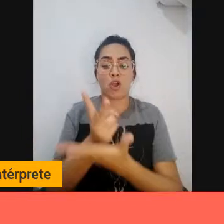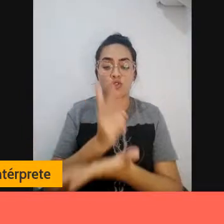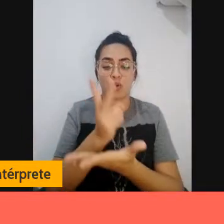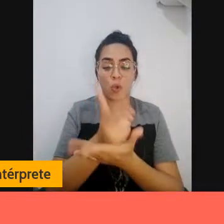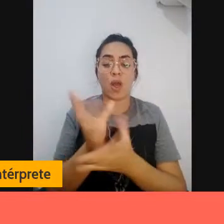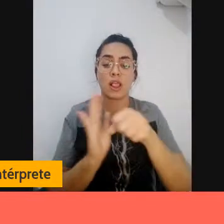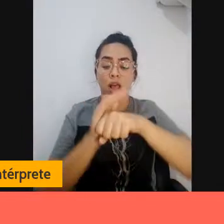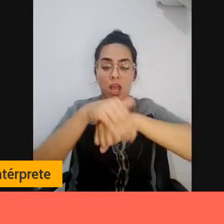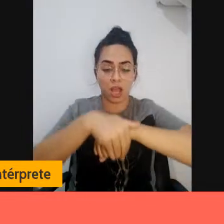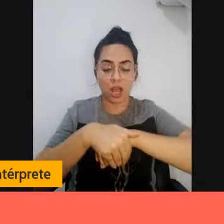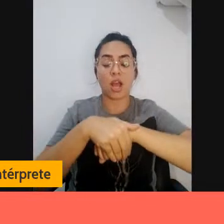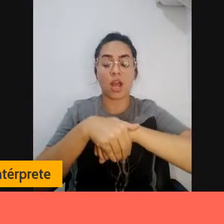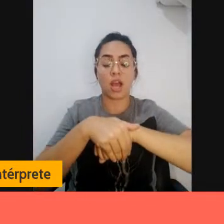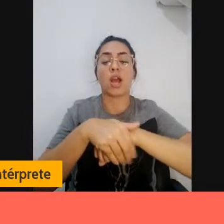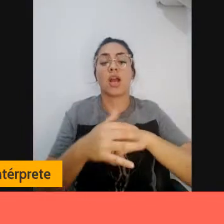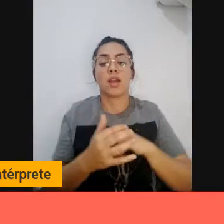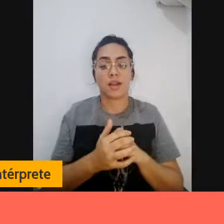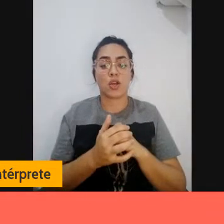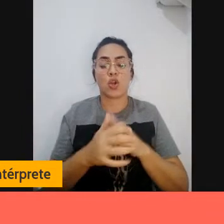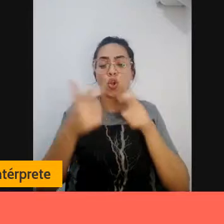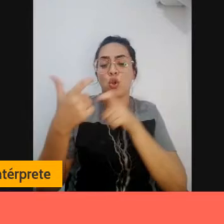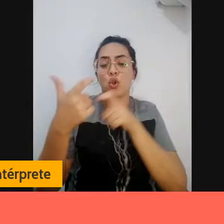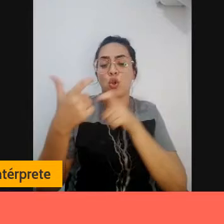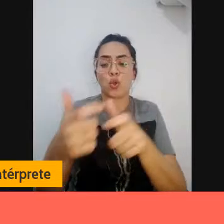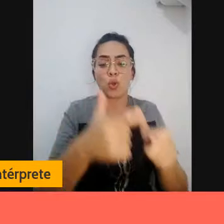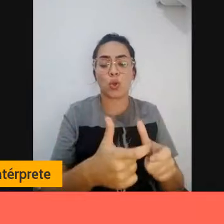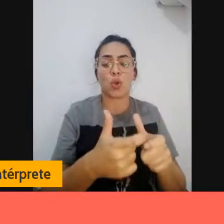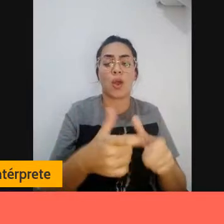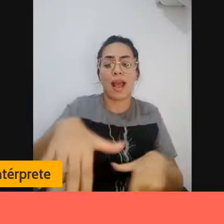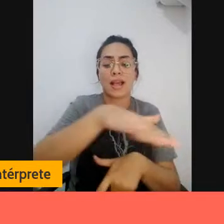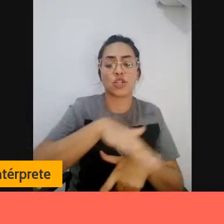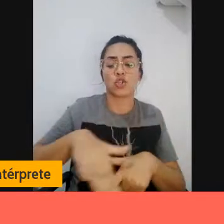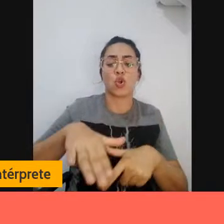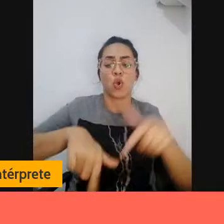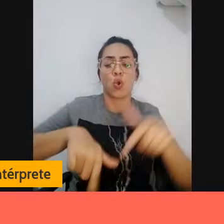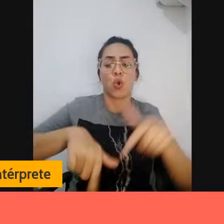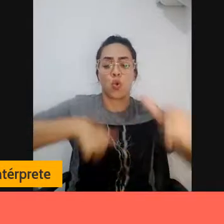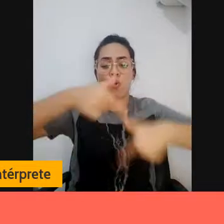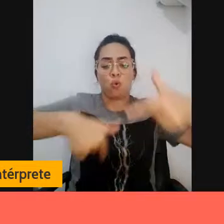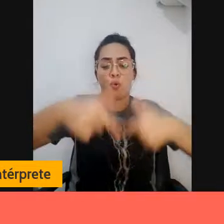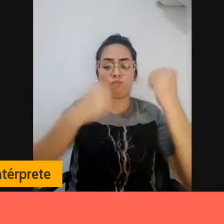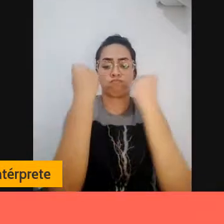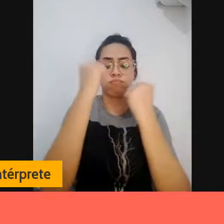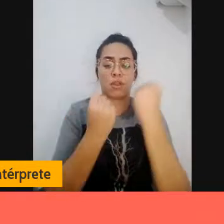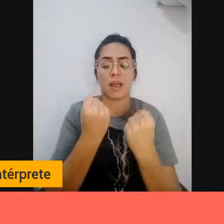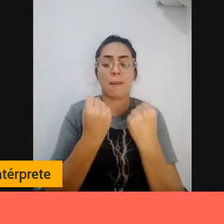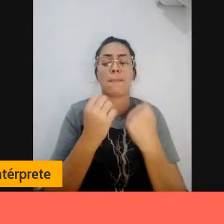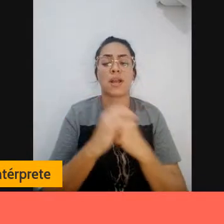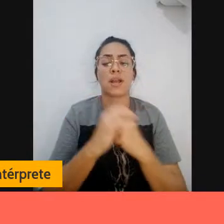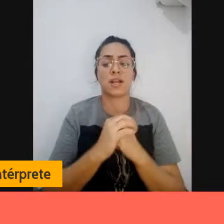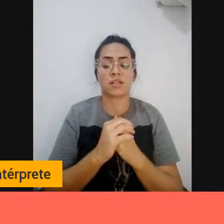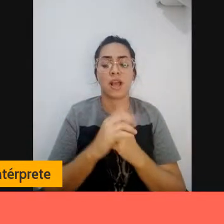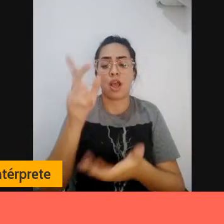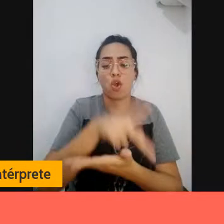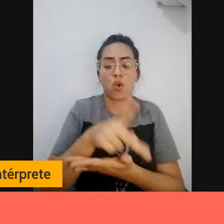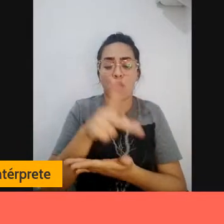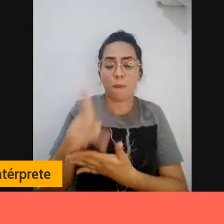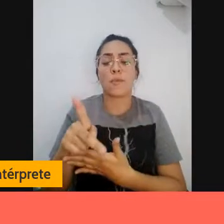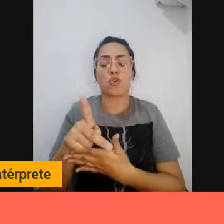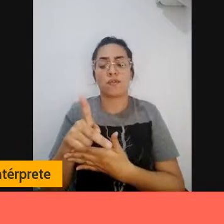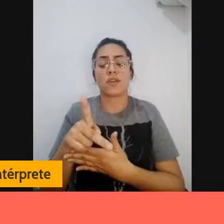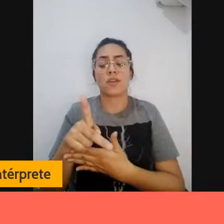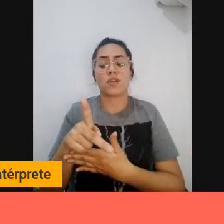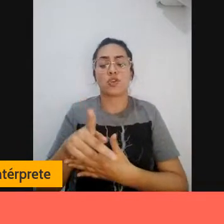aula situadas nos canteiros de obra. As professoras e professores